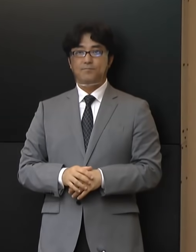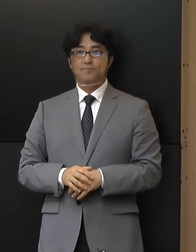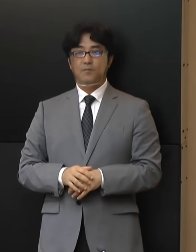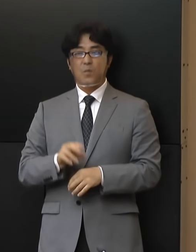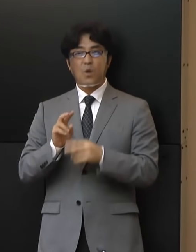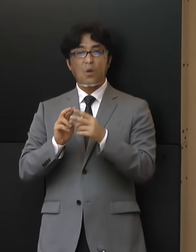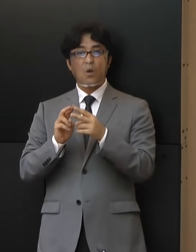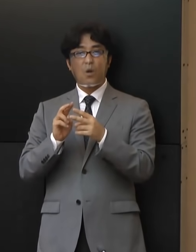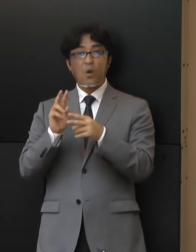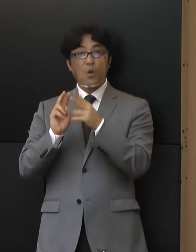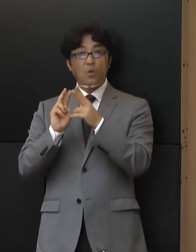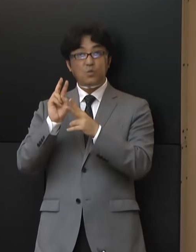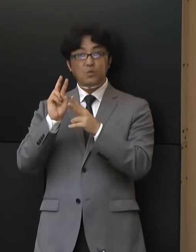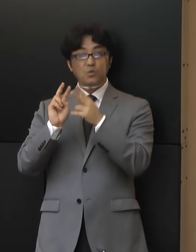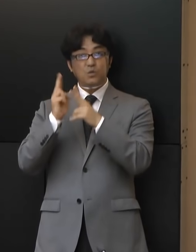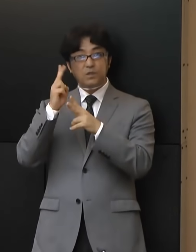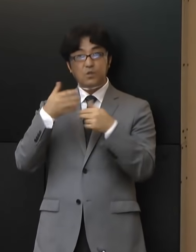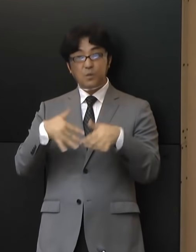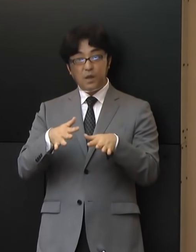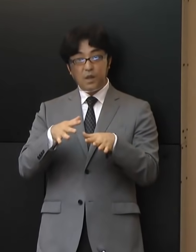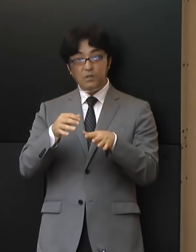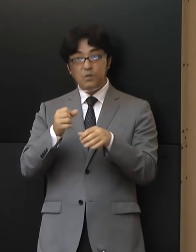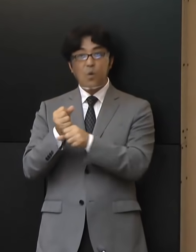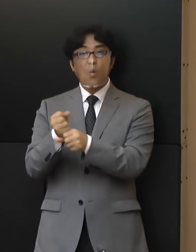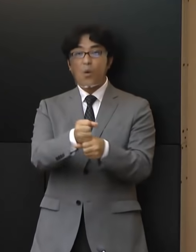うちなんち応援プロジェクト、これはもう、